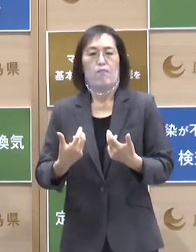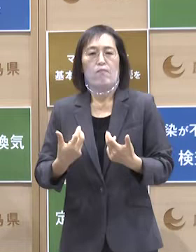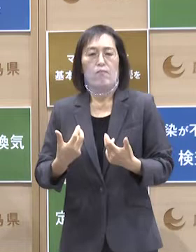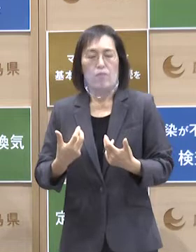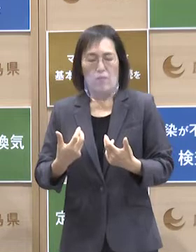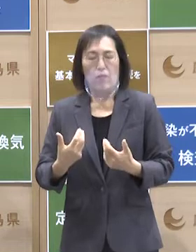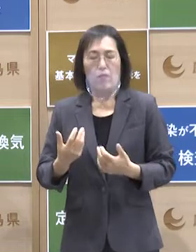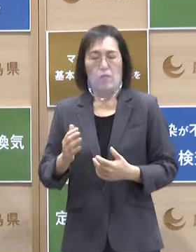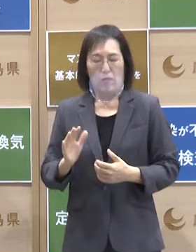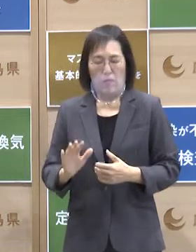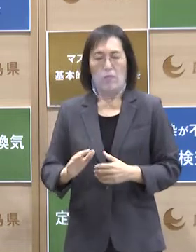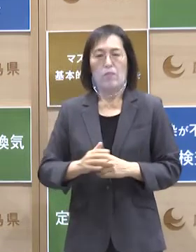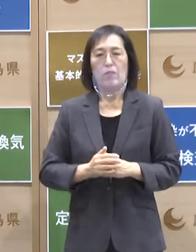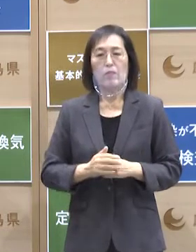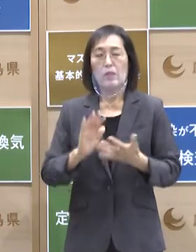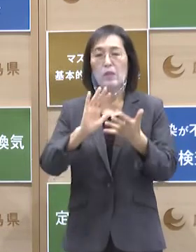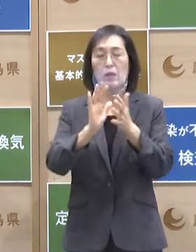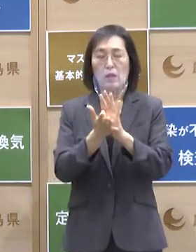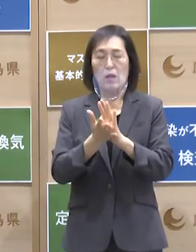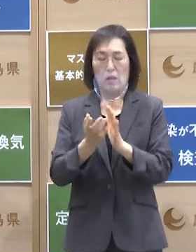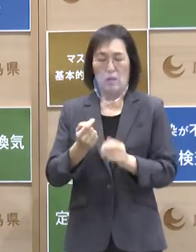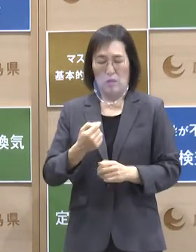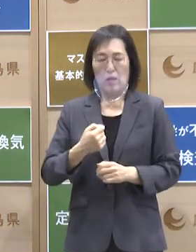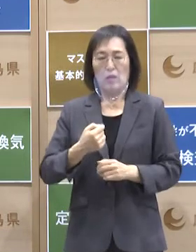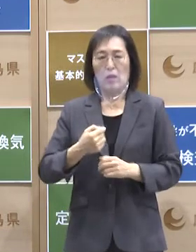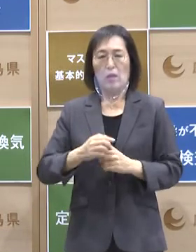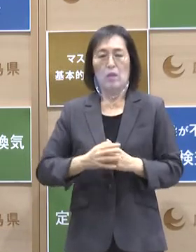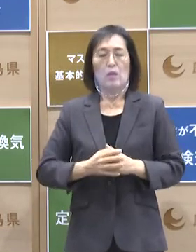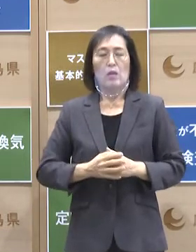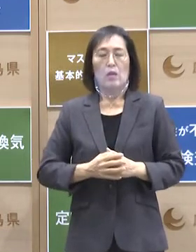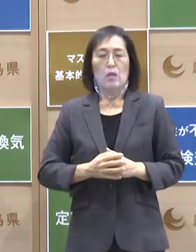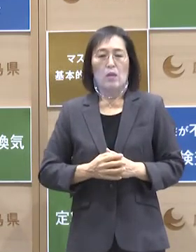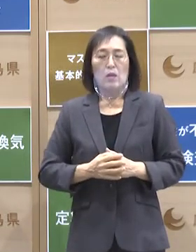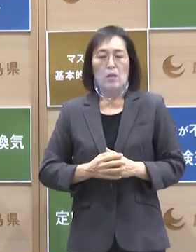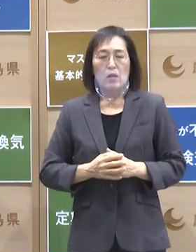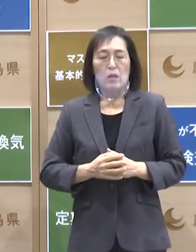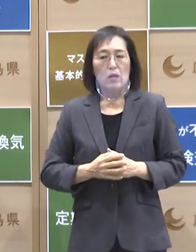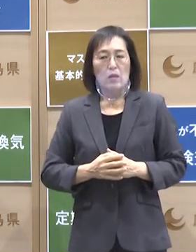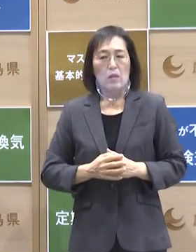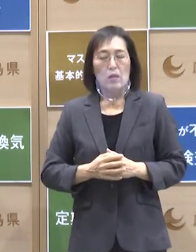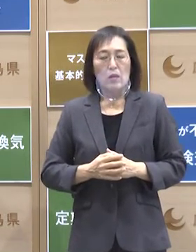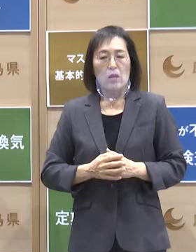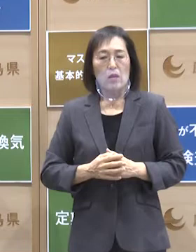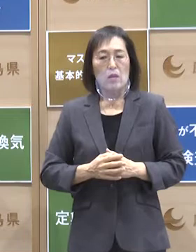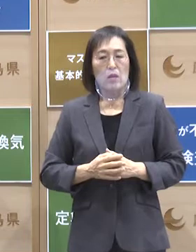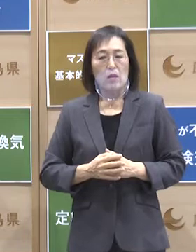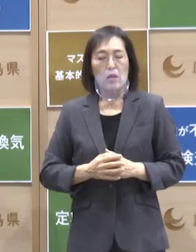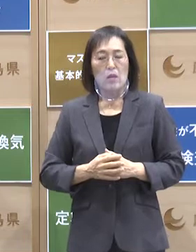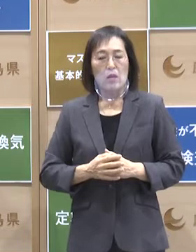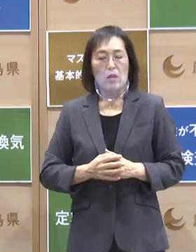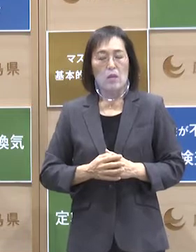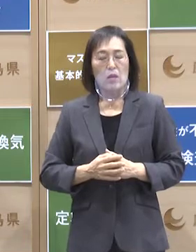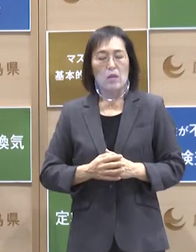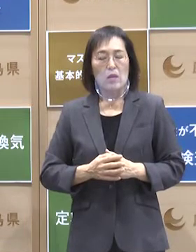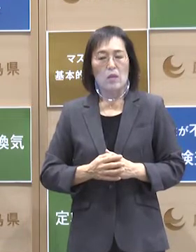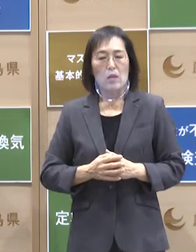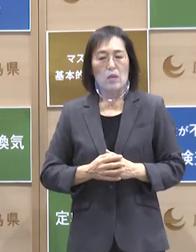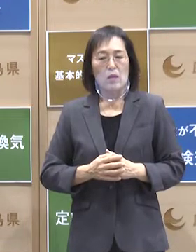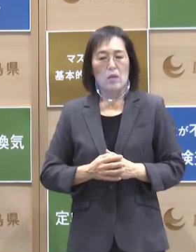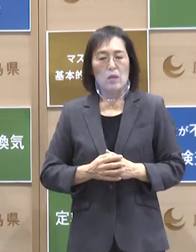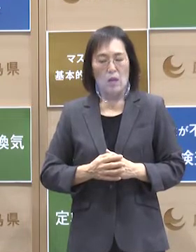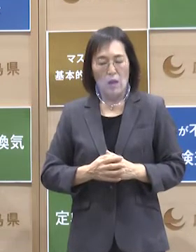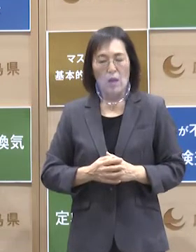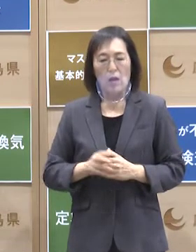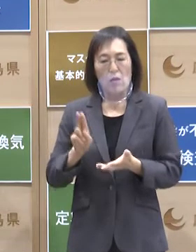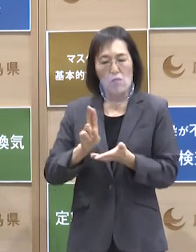。で、県としてはですね、これ、まあ、方向的に、まあ、方向であ